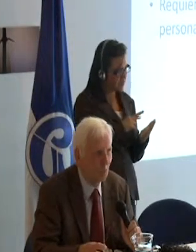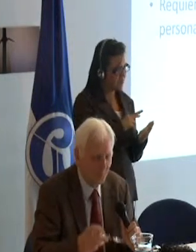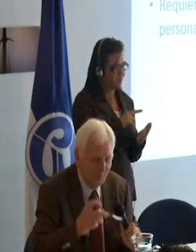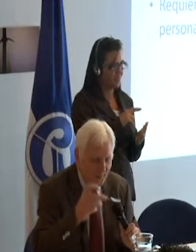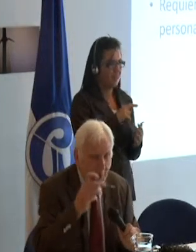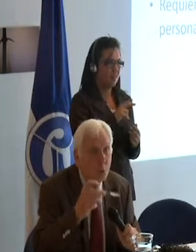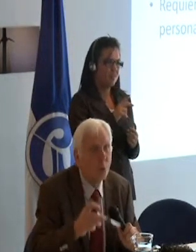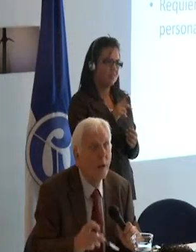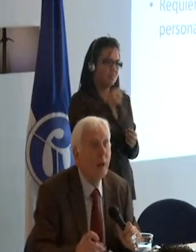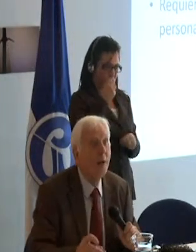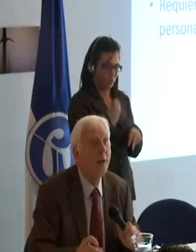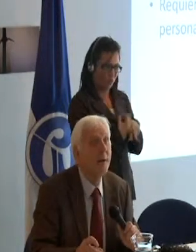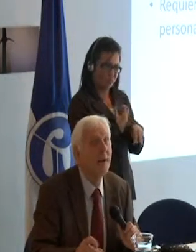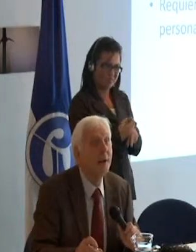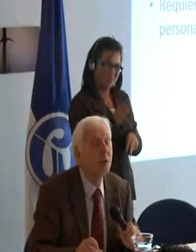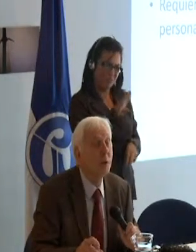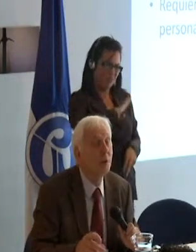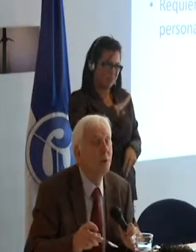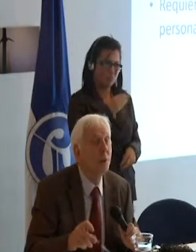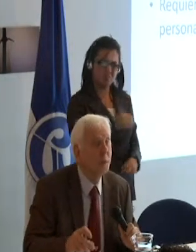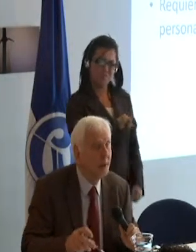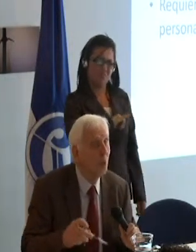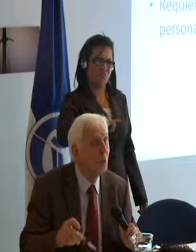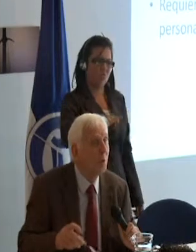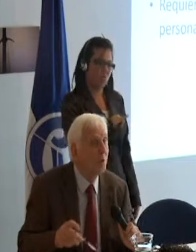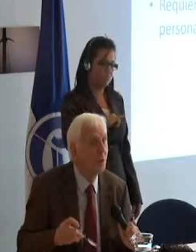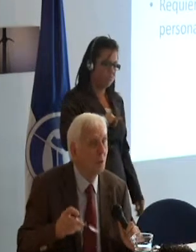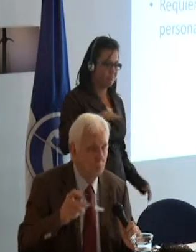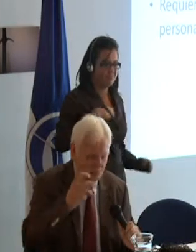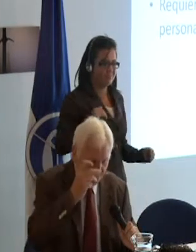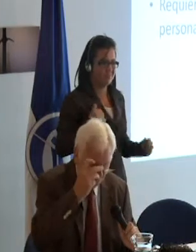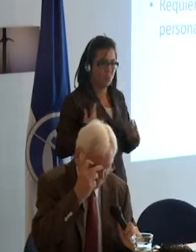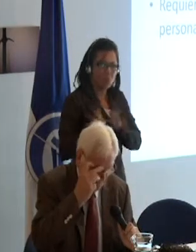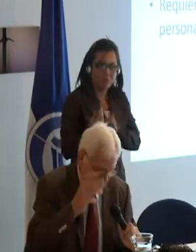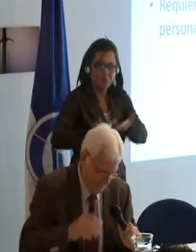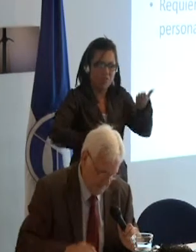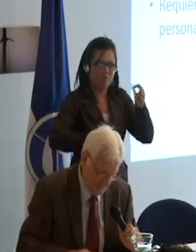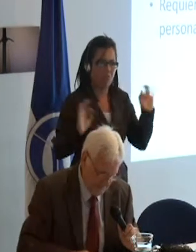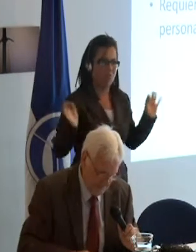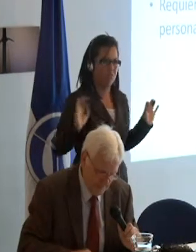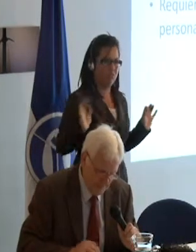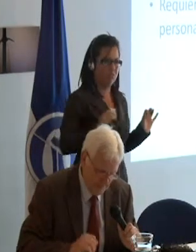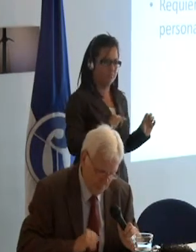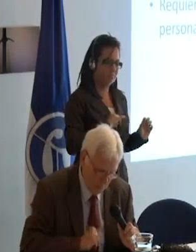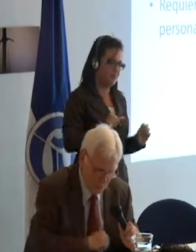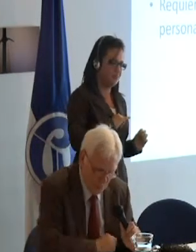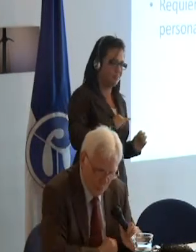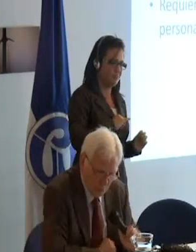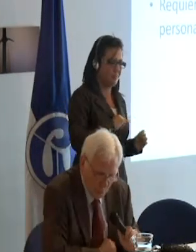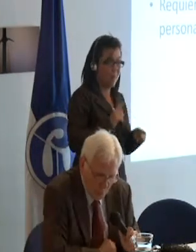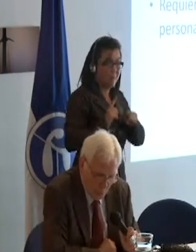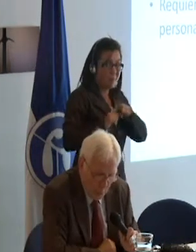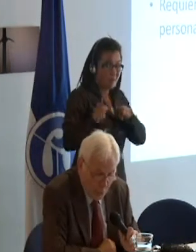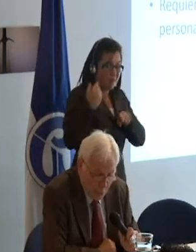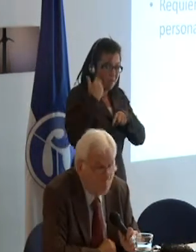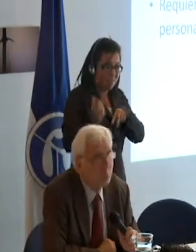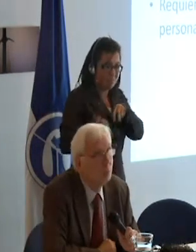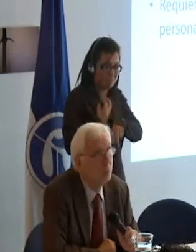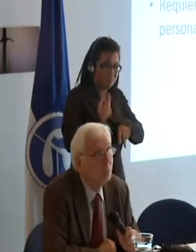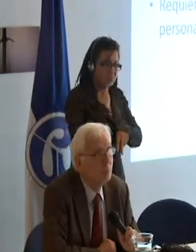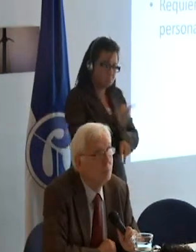individualistas y no intercambian mucho con sus colegas, pero ella propuso que deberían crearse